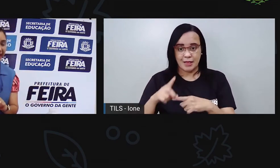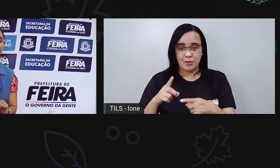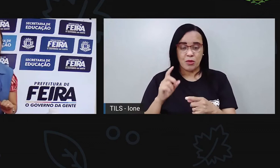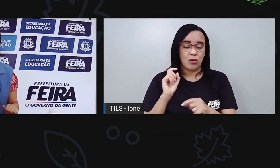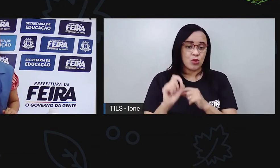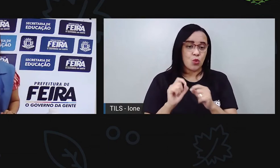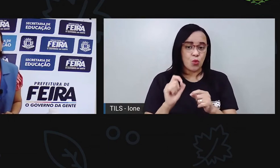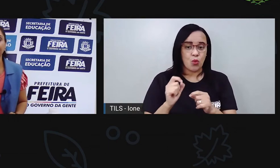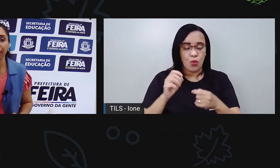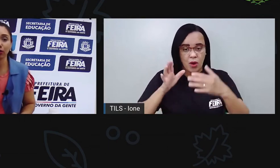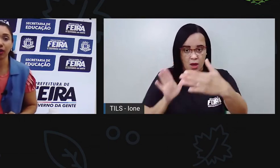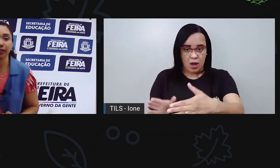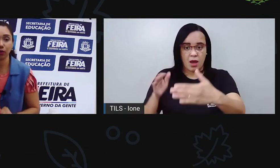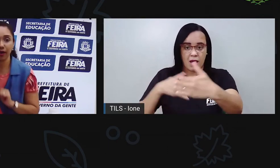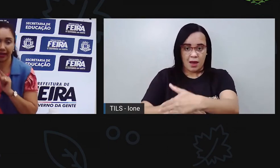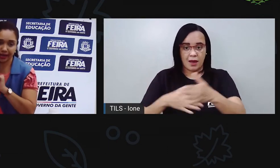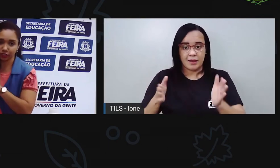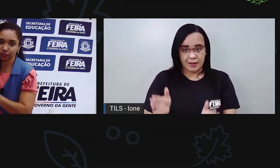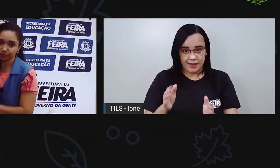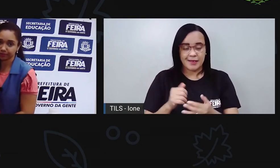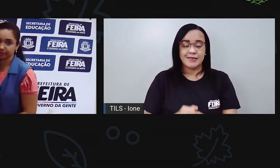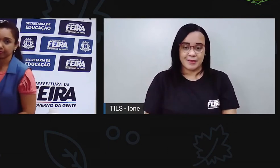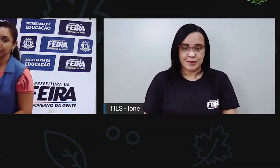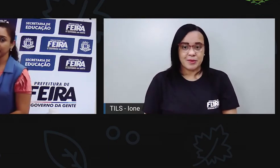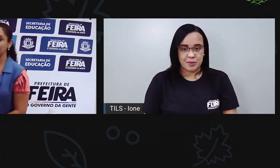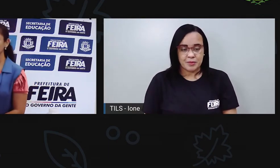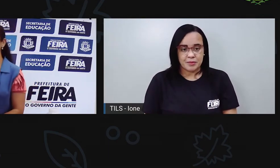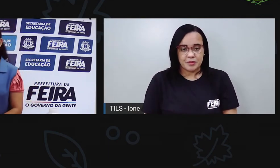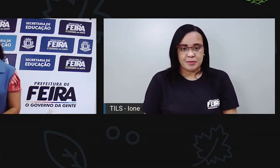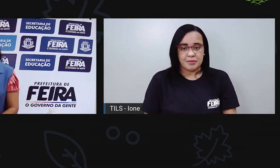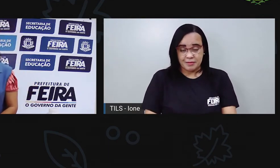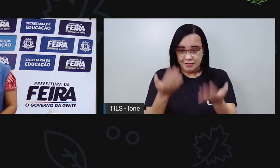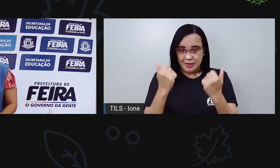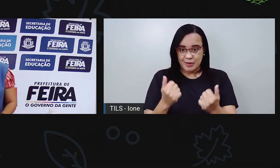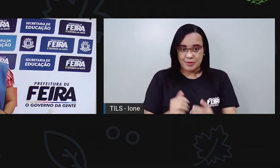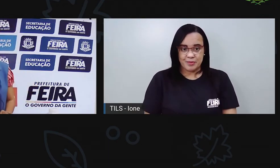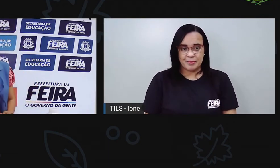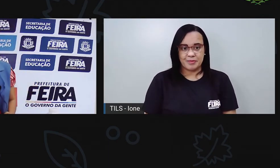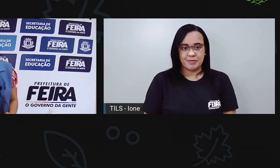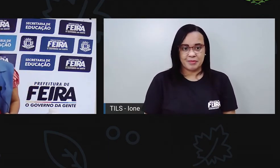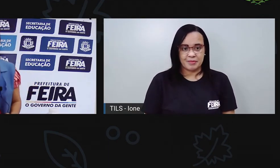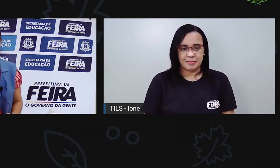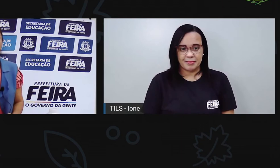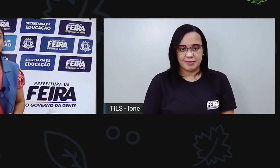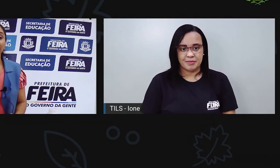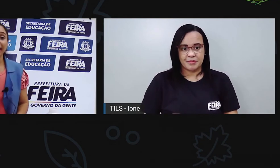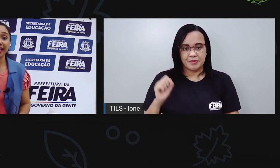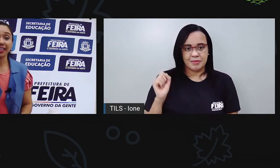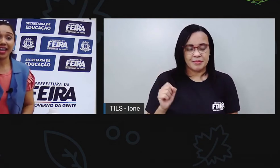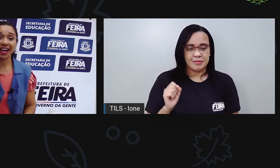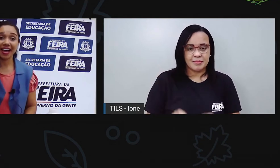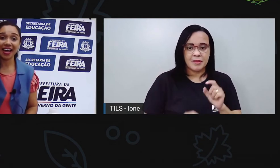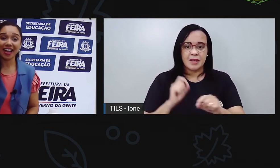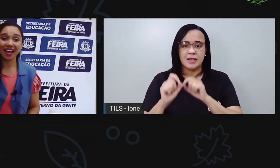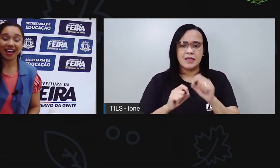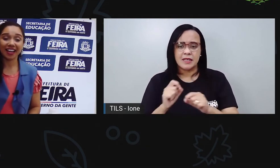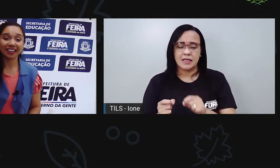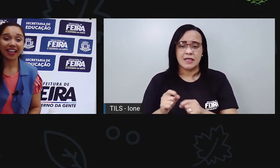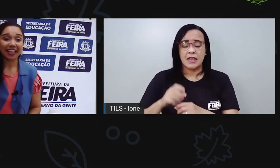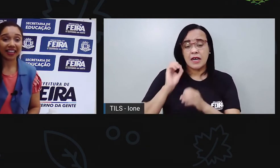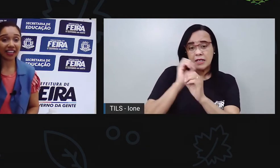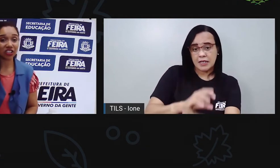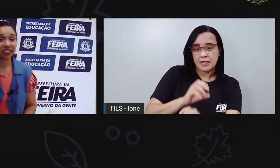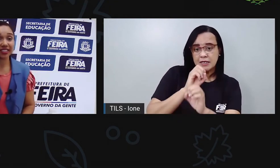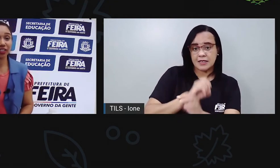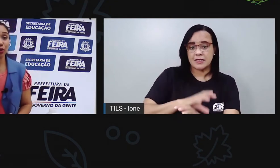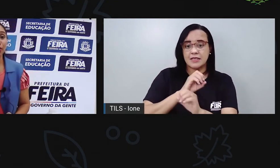a caixa, para você ver eu tocando com a caixa. Vamos lá? Quem te ensinou a